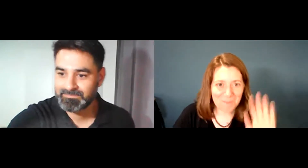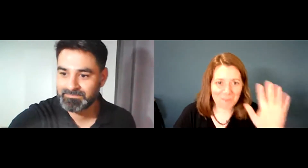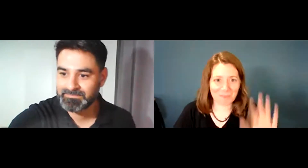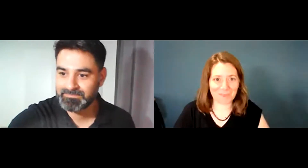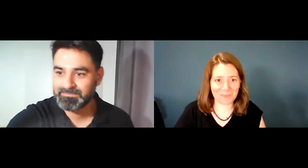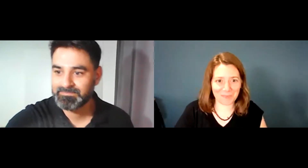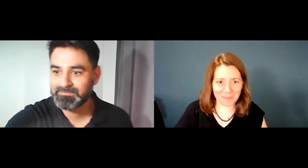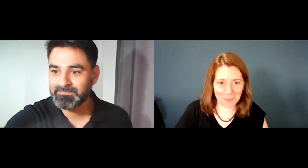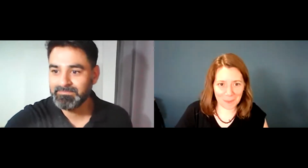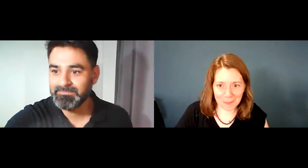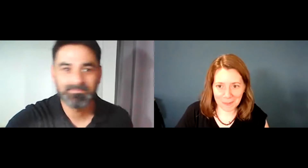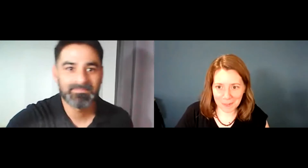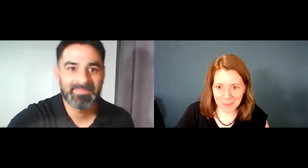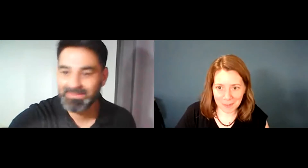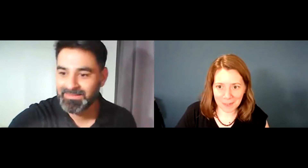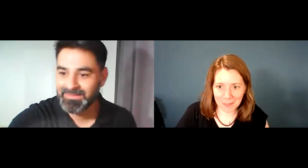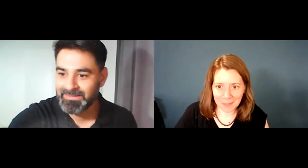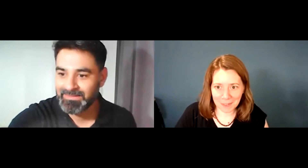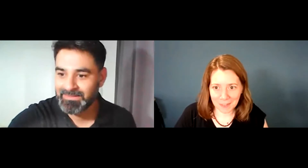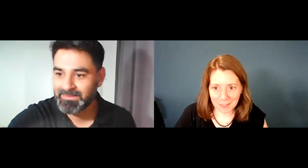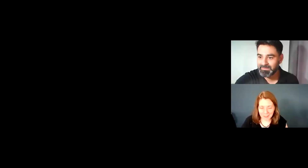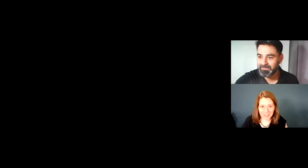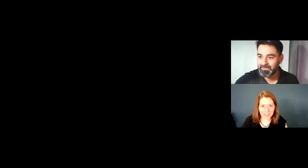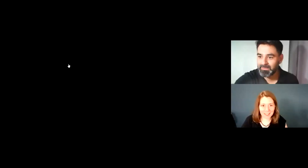No, ¿por qué?